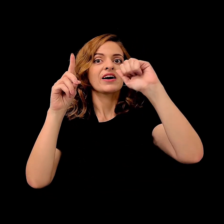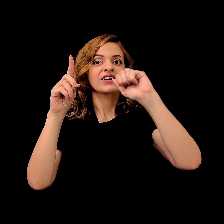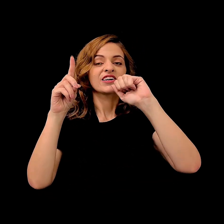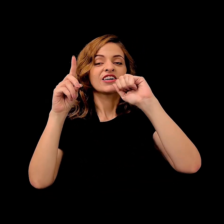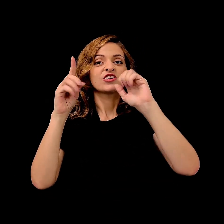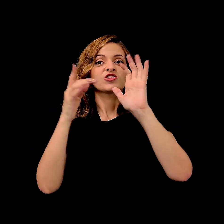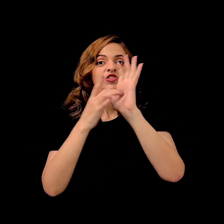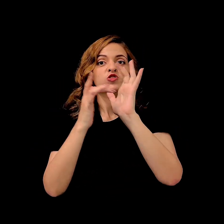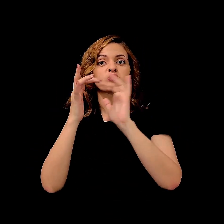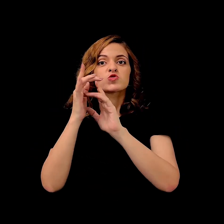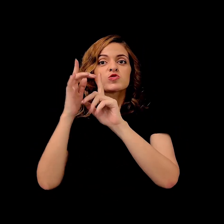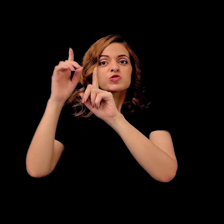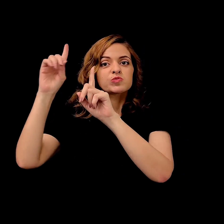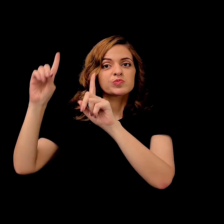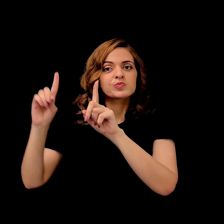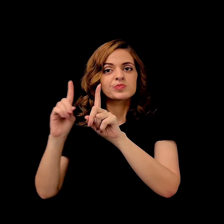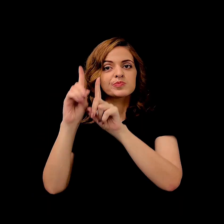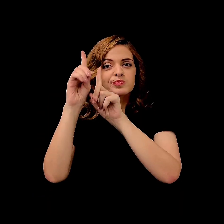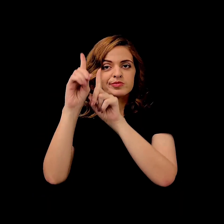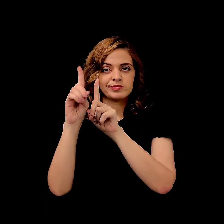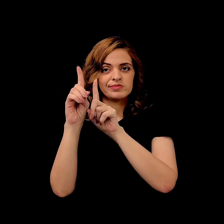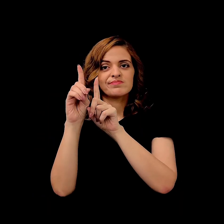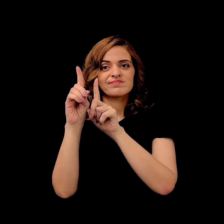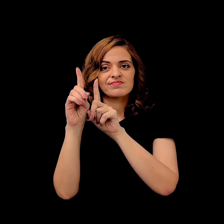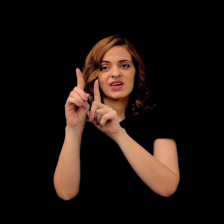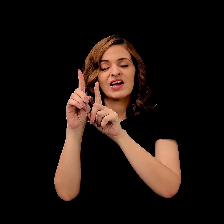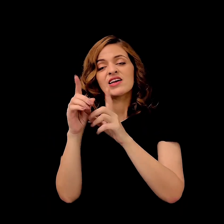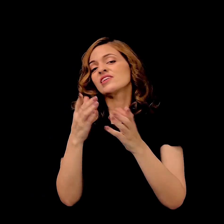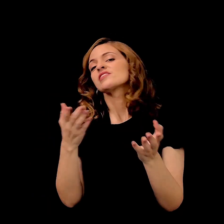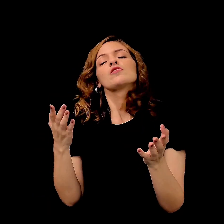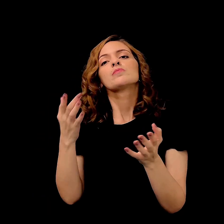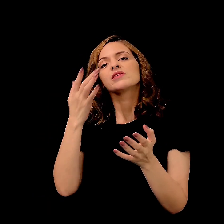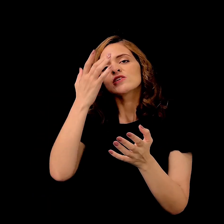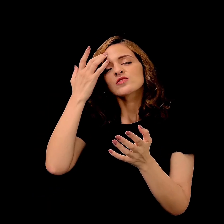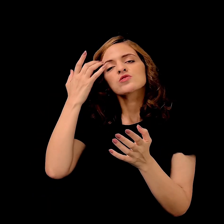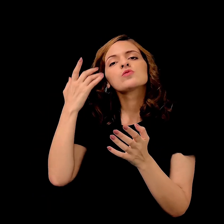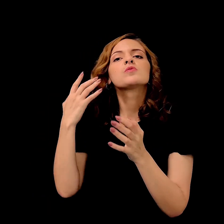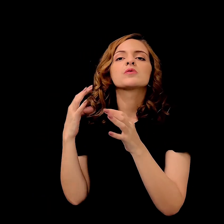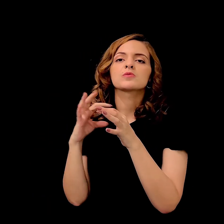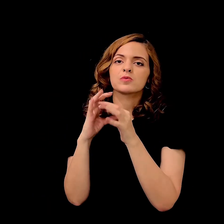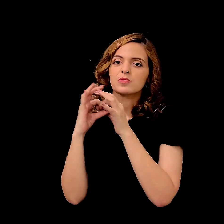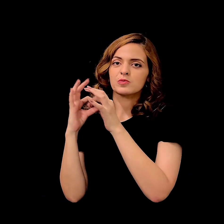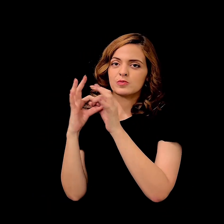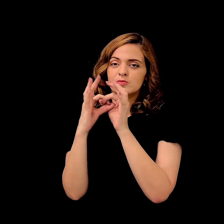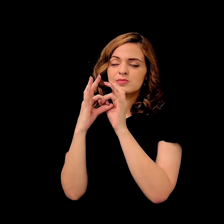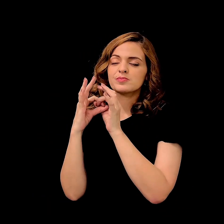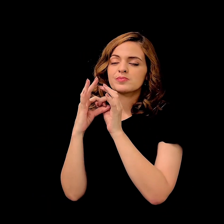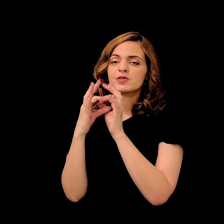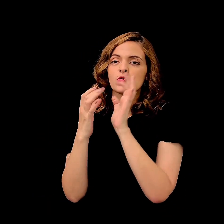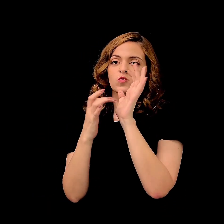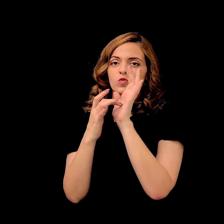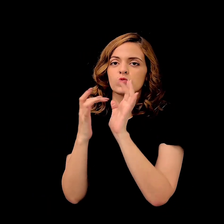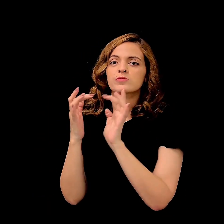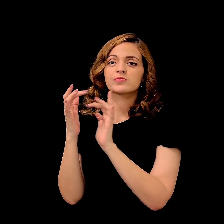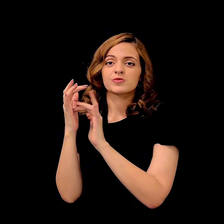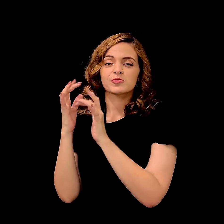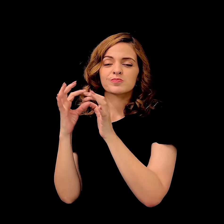quando a pessoa está em Jesus, ela tem